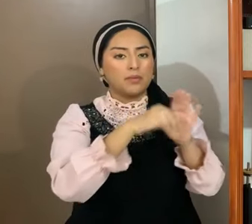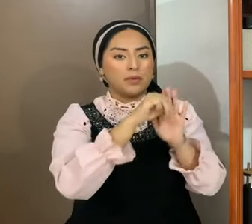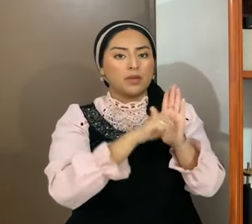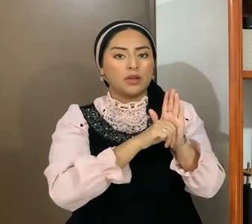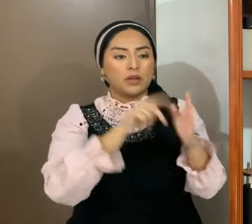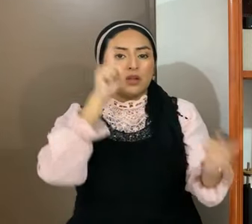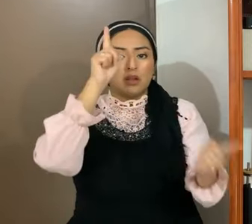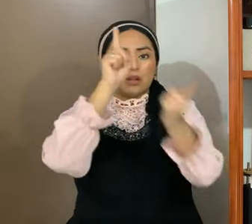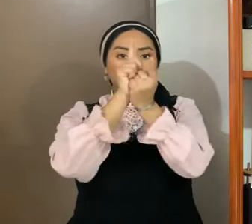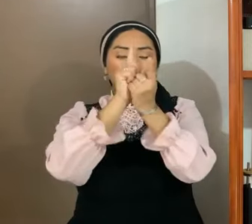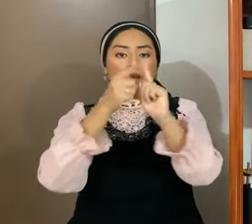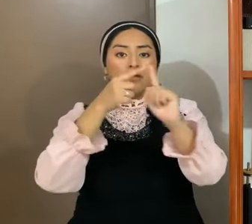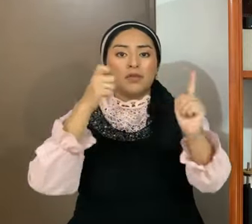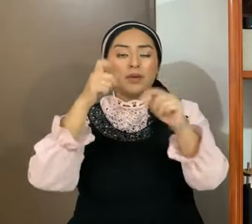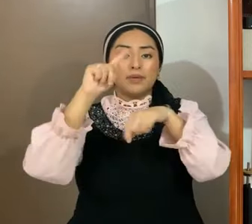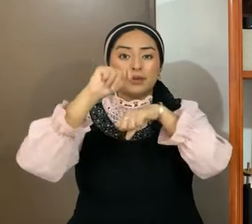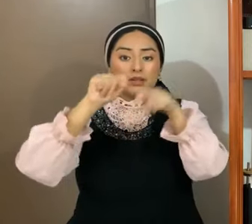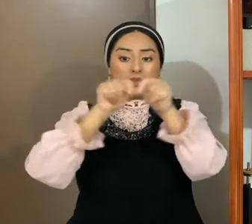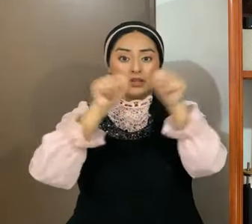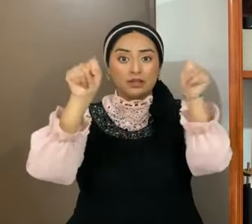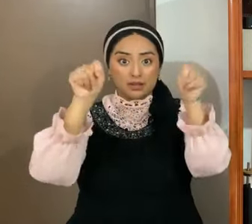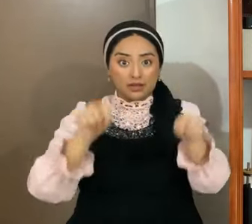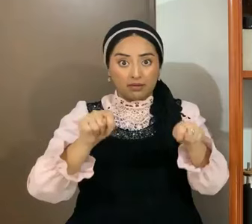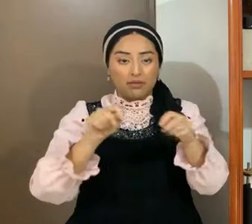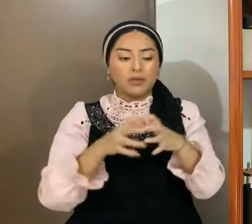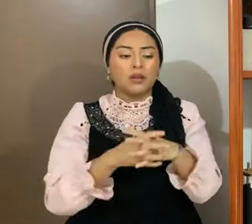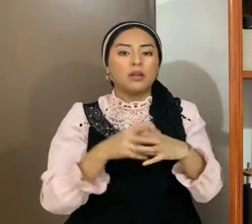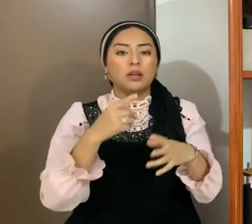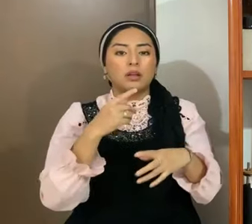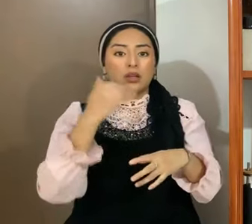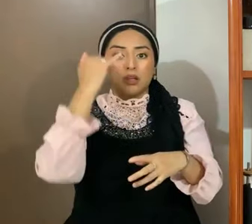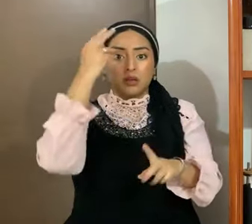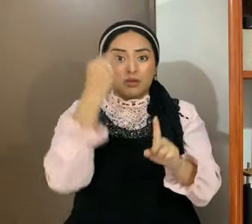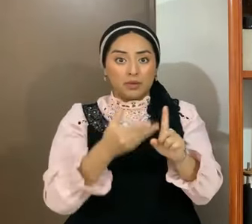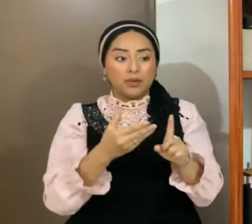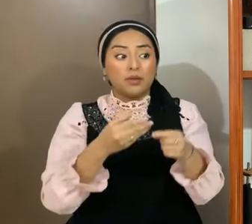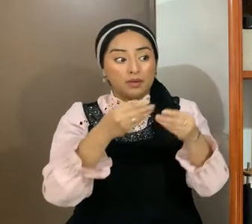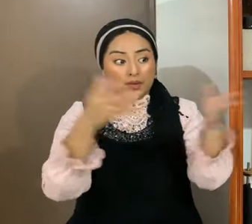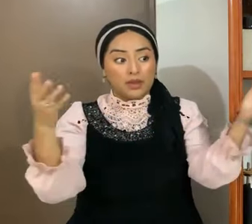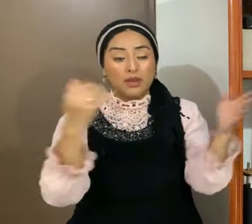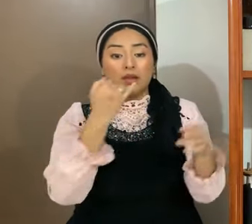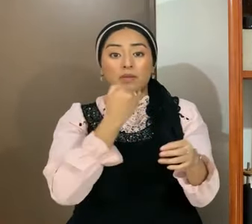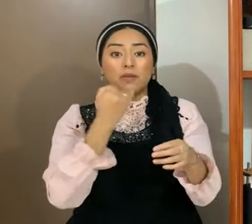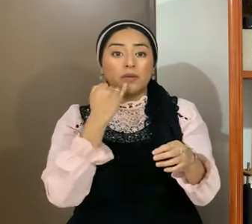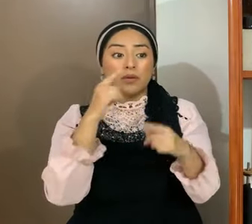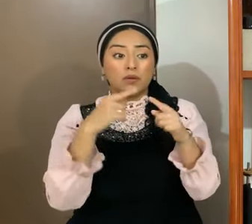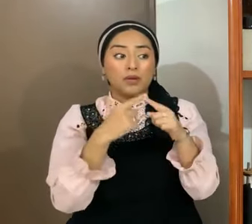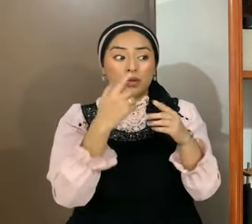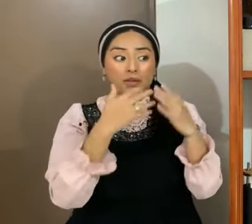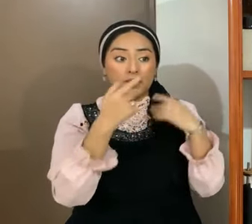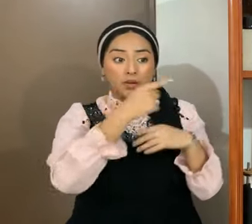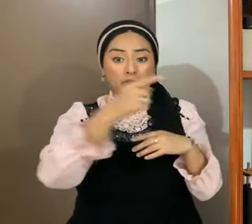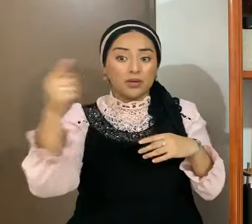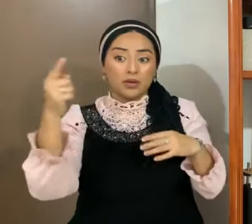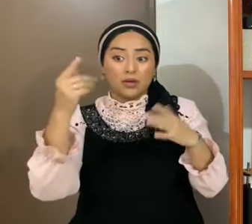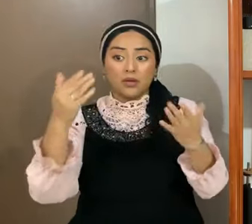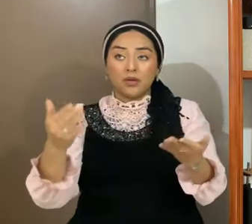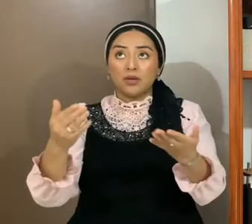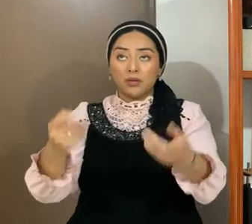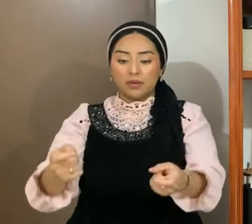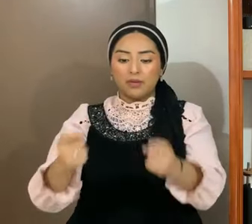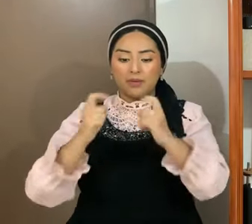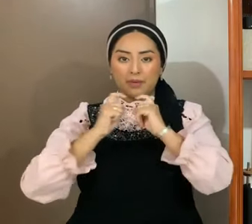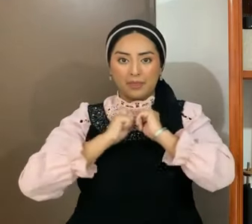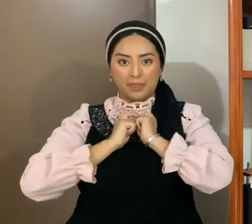habló con él desde el Mishkan de reunión, diciendo, habla a los hijos de Israel y diles, Cuando alguno de entre vosotros ofrece ofrenda